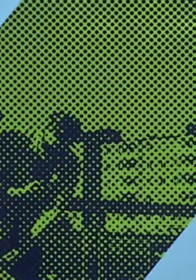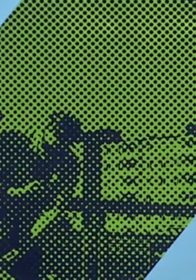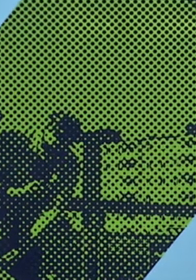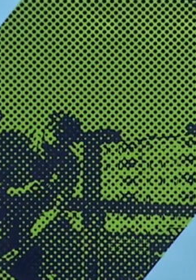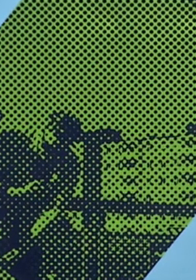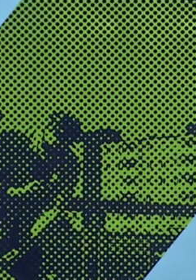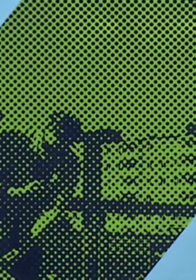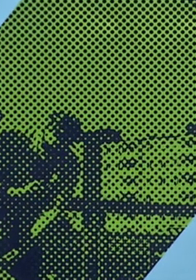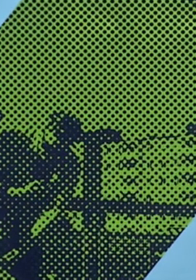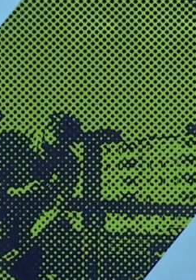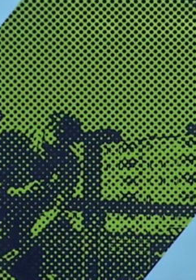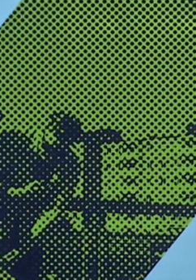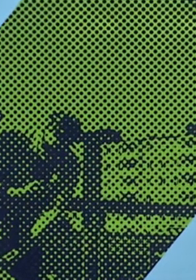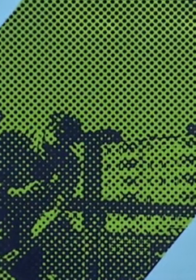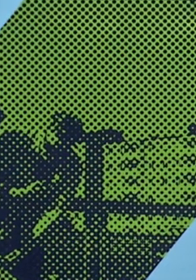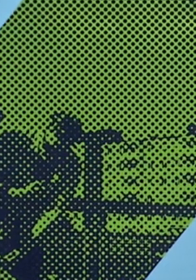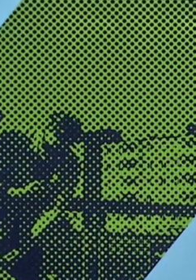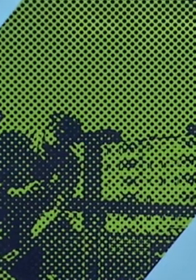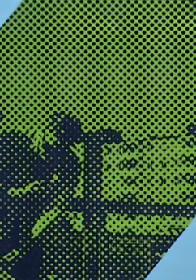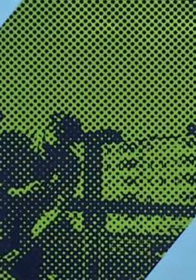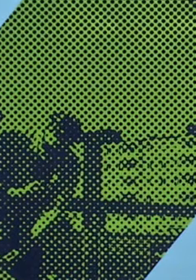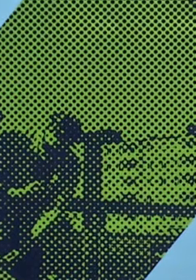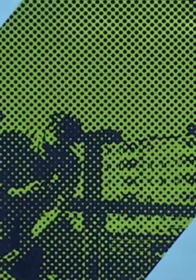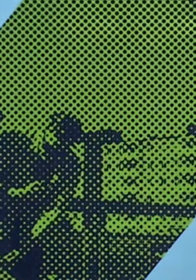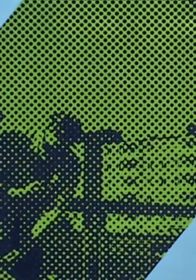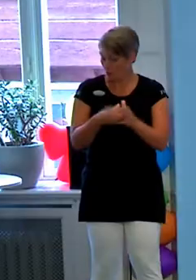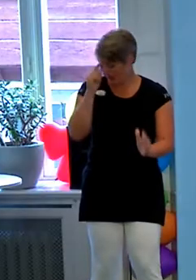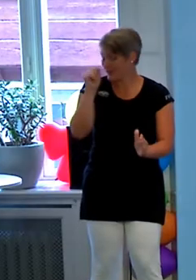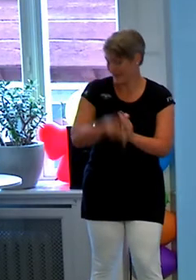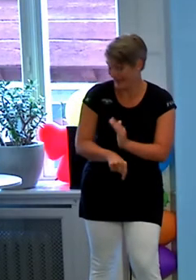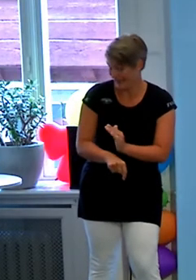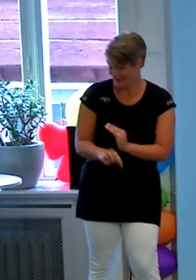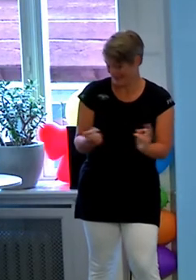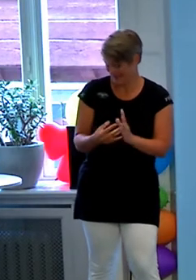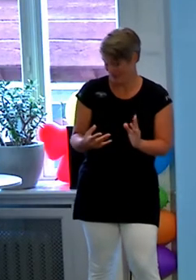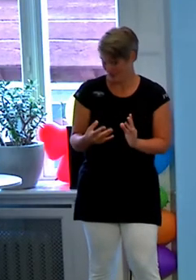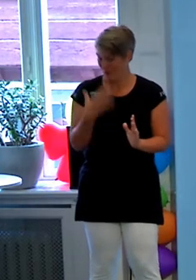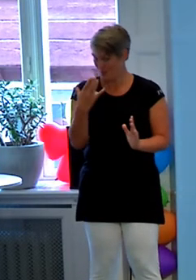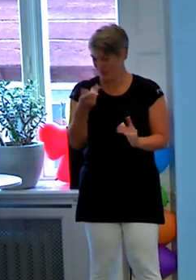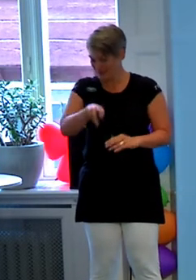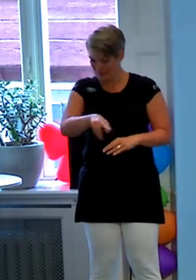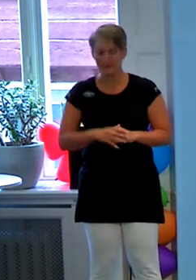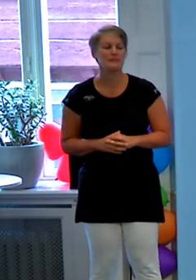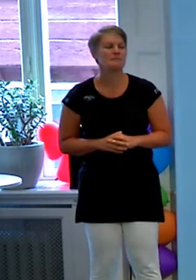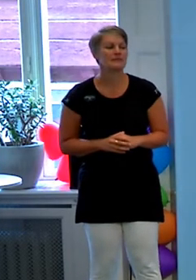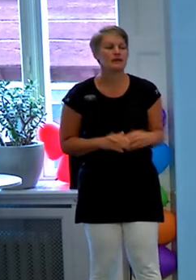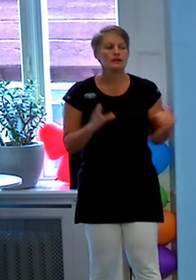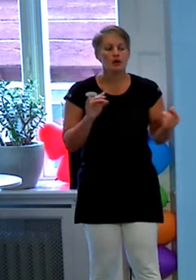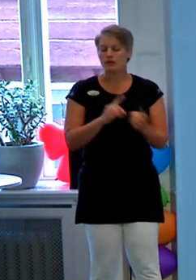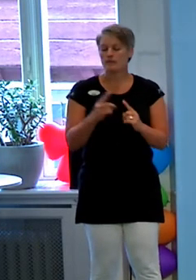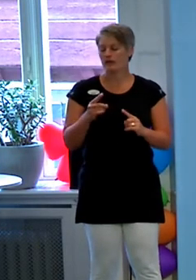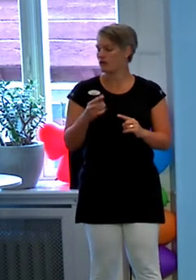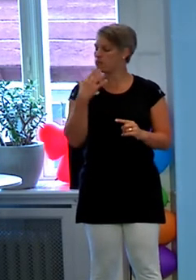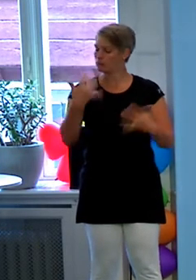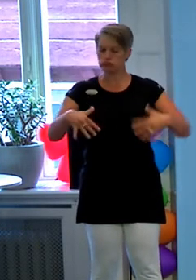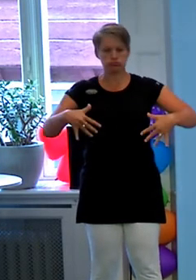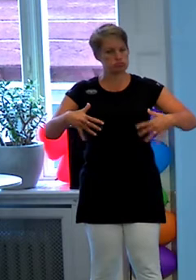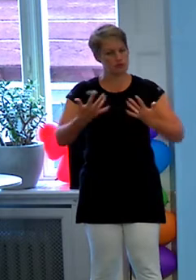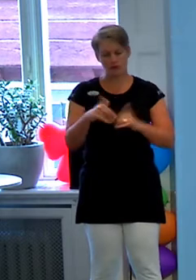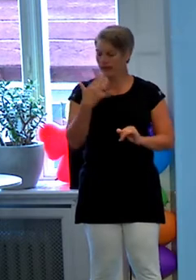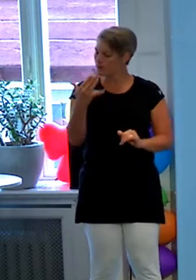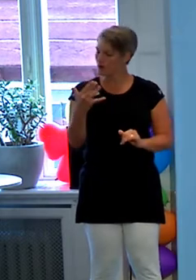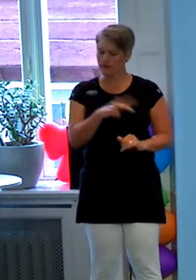Ja. Och jag tror att det är på samma sätt. Kollektiv intelligens, det är så exakt, vi jobbar. Exakt, ja. Och det blev en jättesuccé i Danmark. Mm.